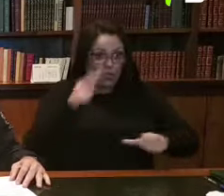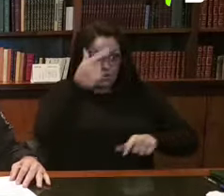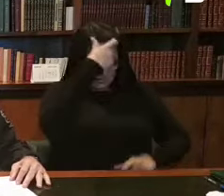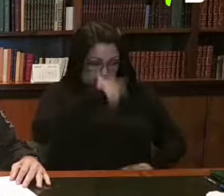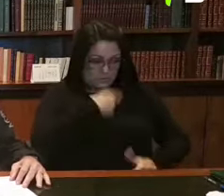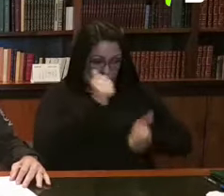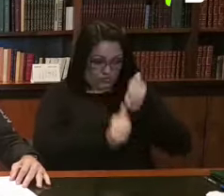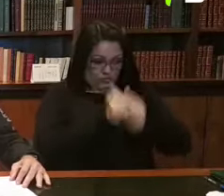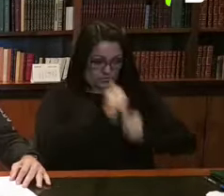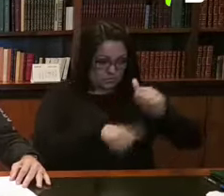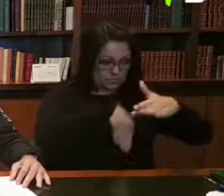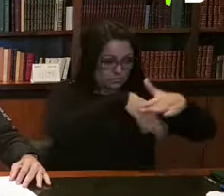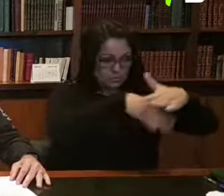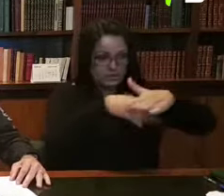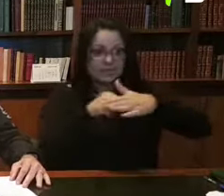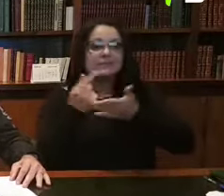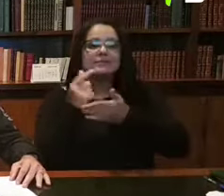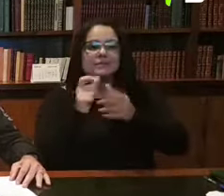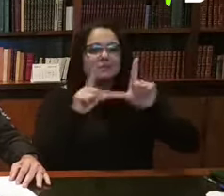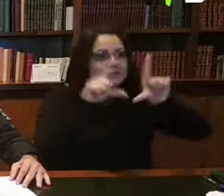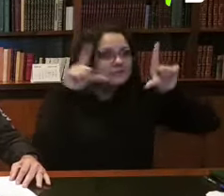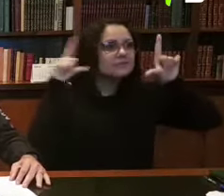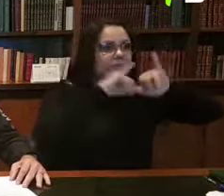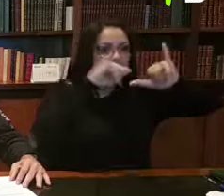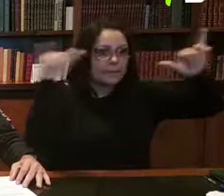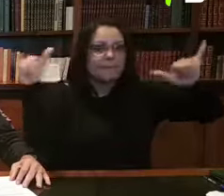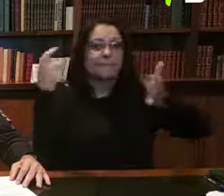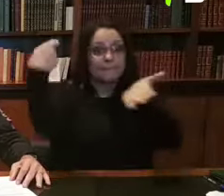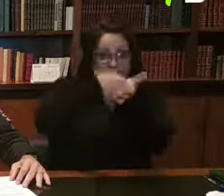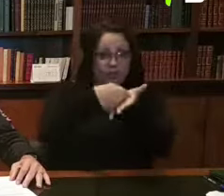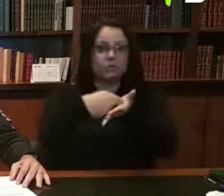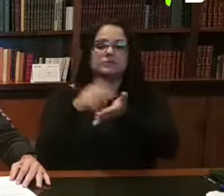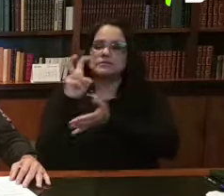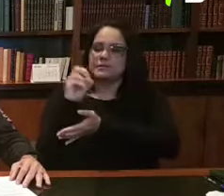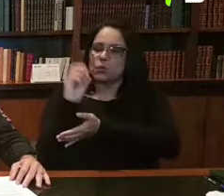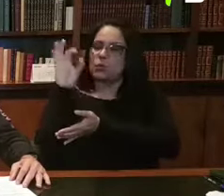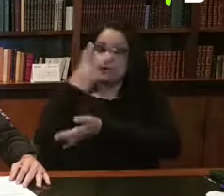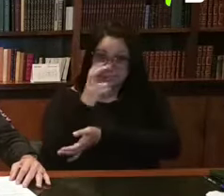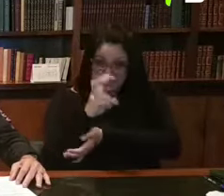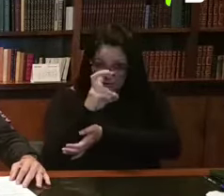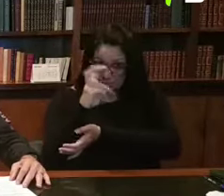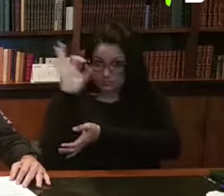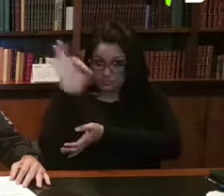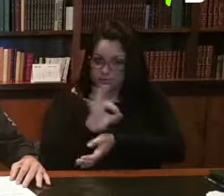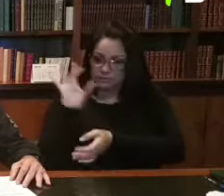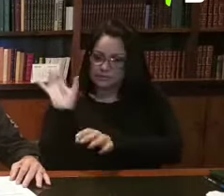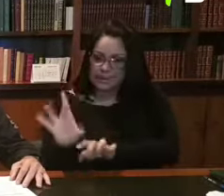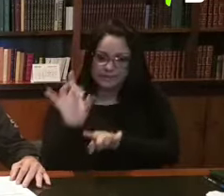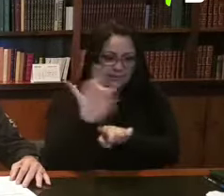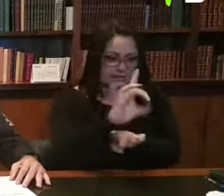em campo há cinco porcento da do da receita país distribuindo em forma mais equânime entre todos